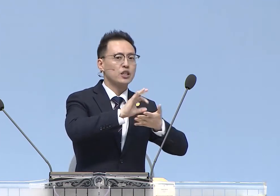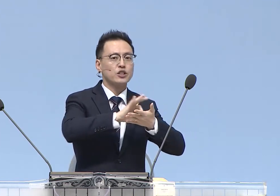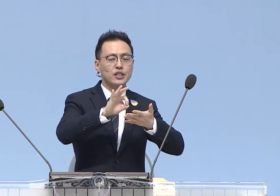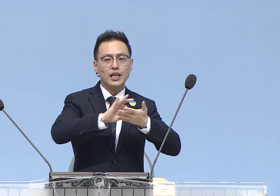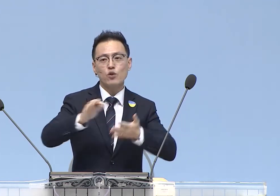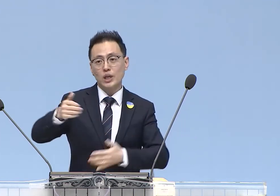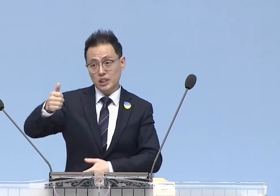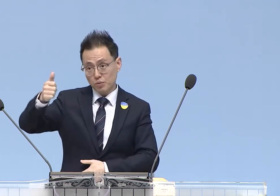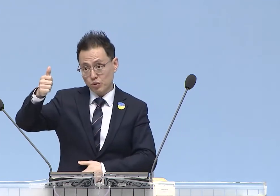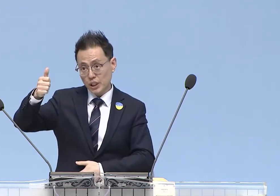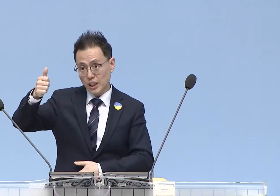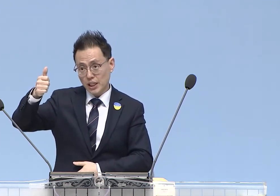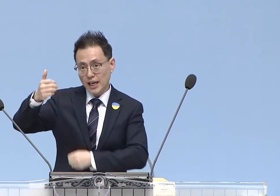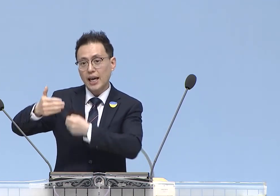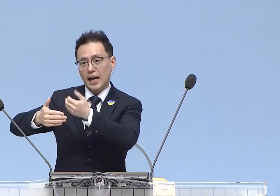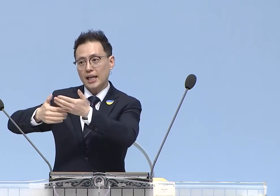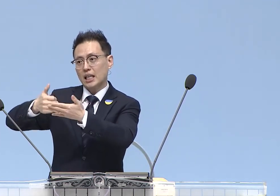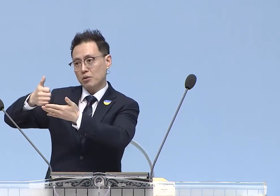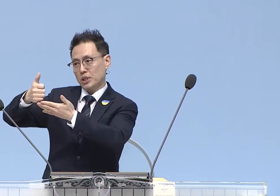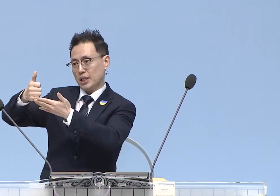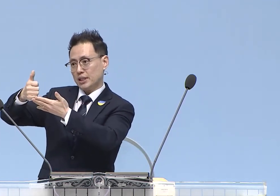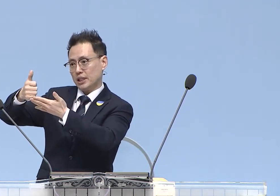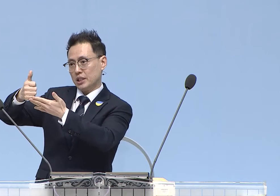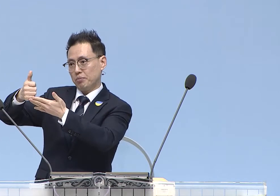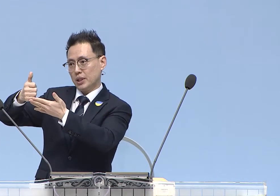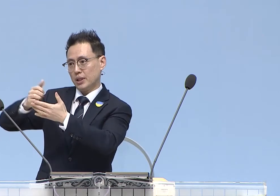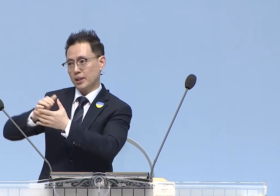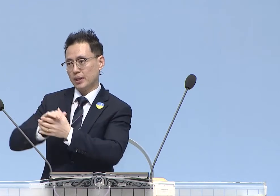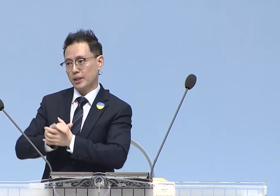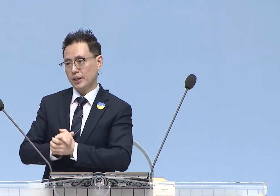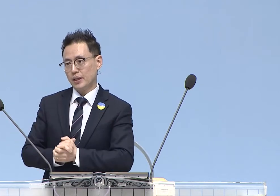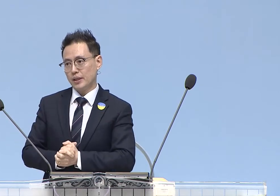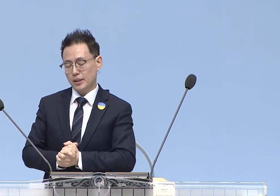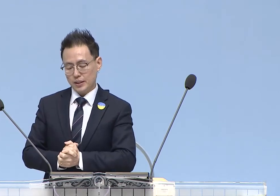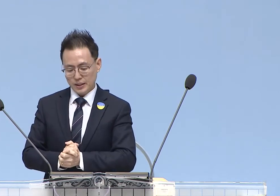그것을 사용하시는 분이 하나님이시라는 사실입니다.